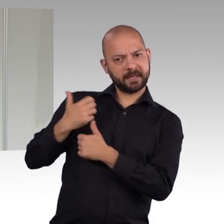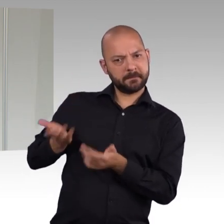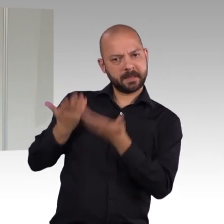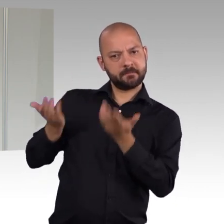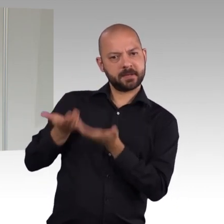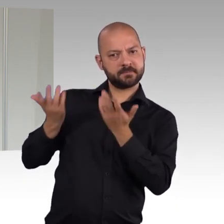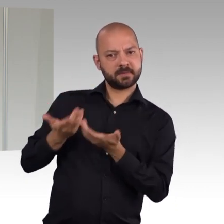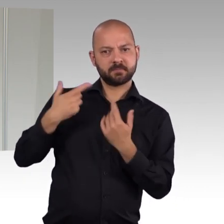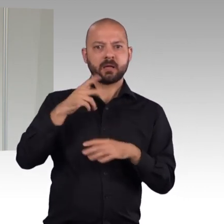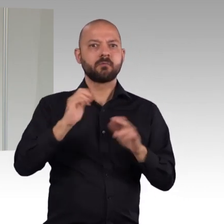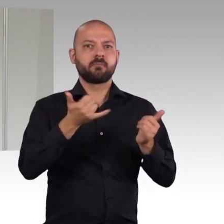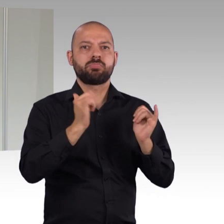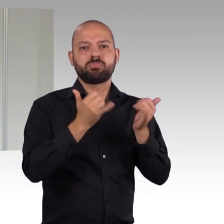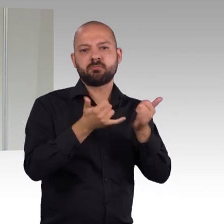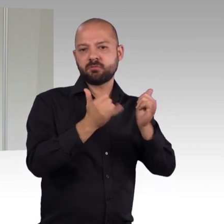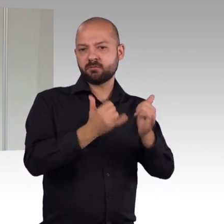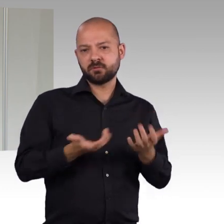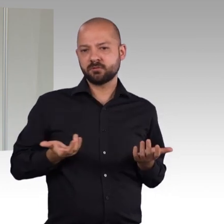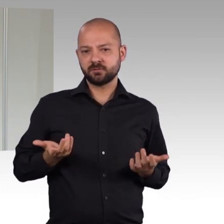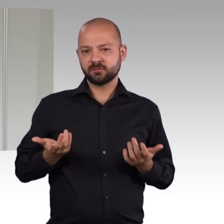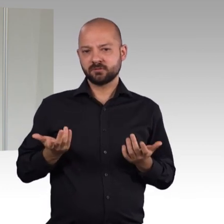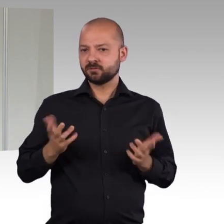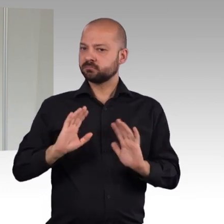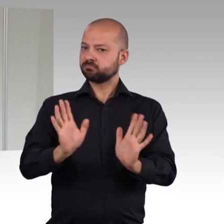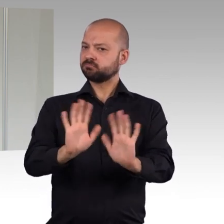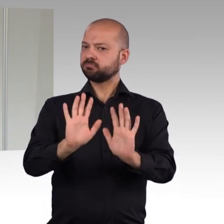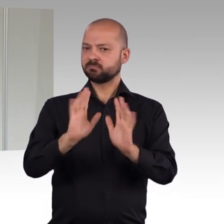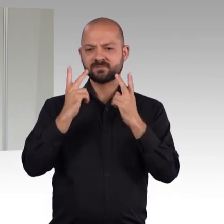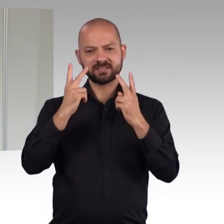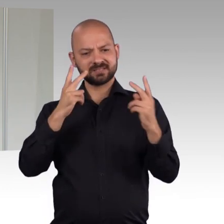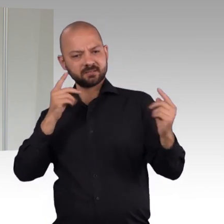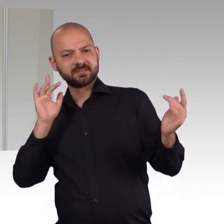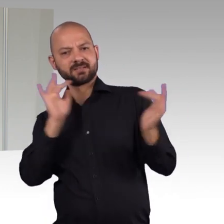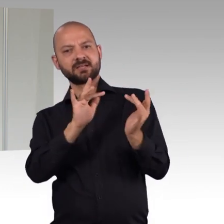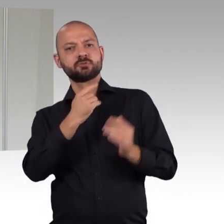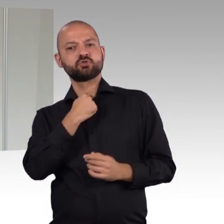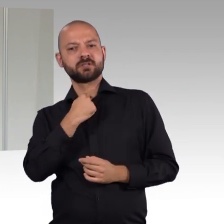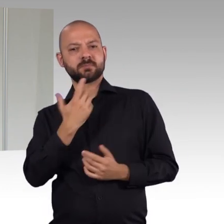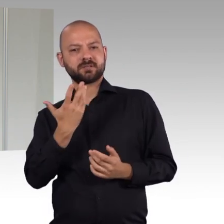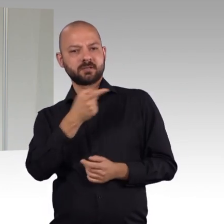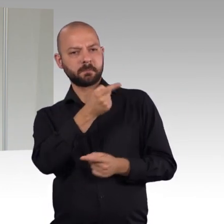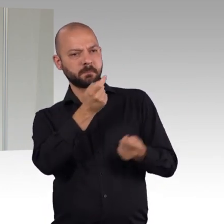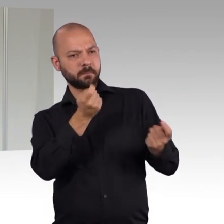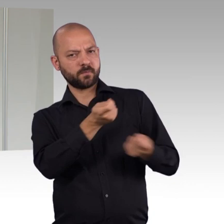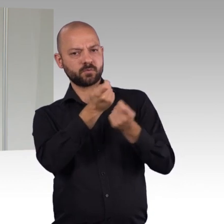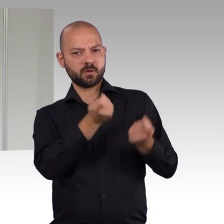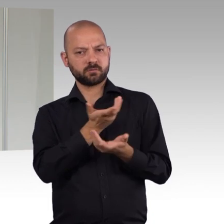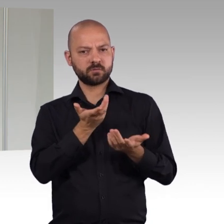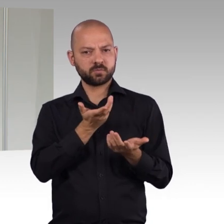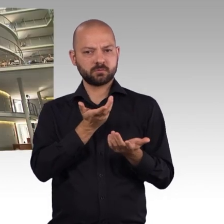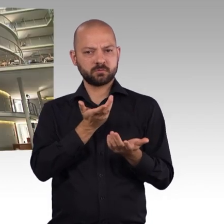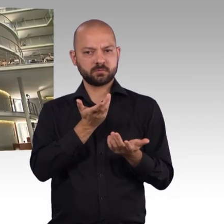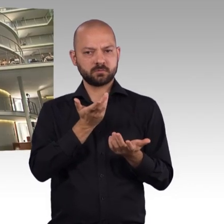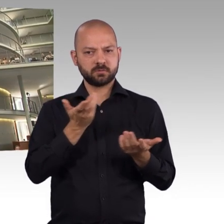der Eskalationsspirale drehen, bis die Kriegsgefahr riesig wird. Und mehr denn je braucht es jetzt einen starken Einsatz für Krisenprävention und